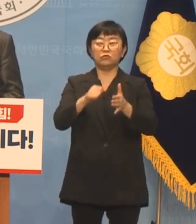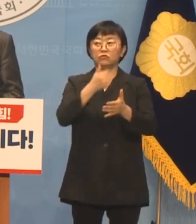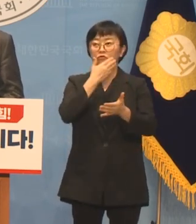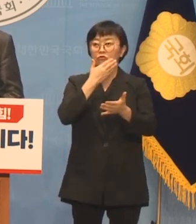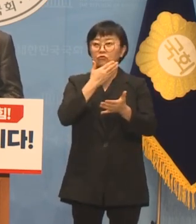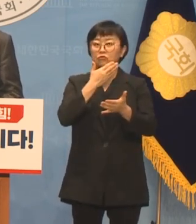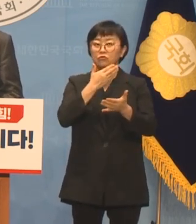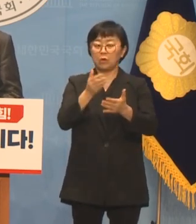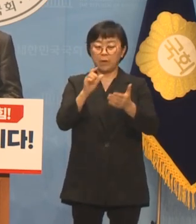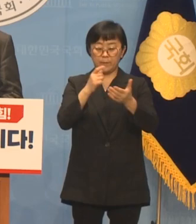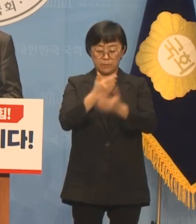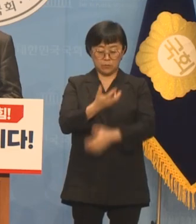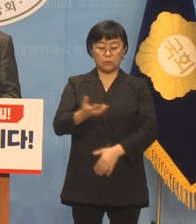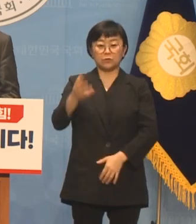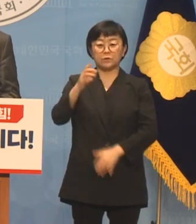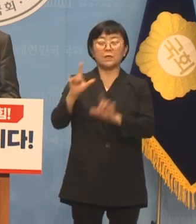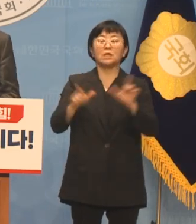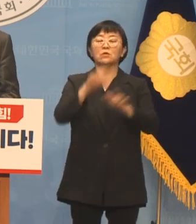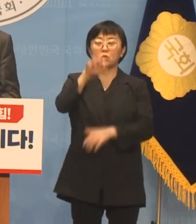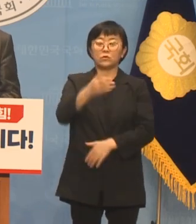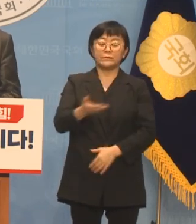환경으로 업그레이드 하겠습니다.